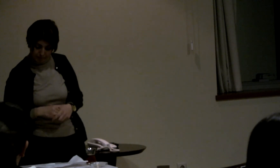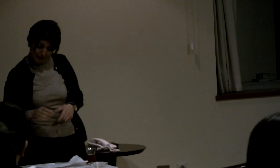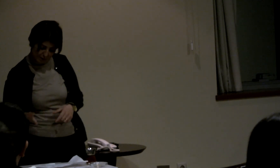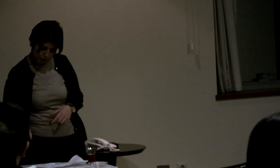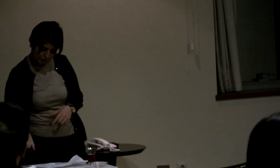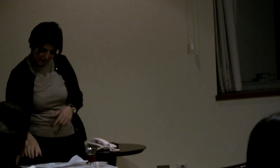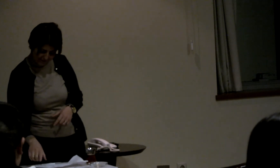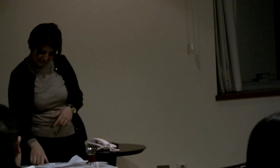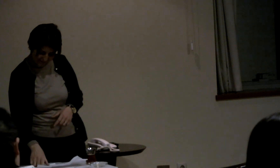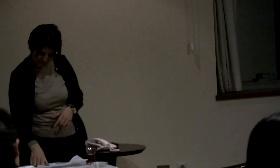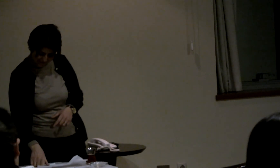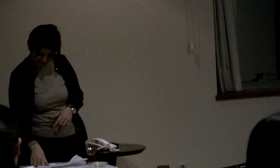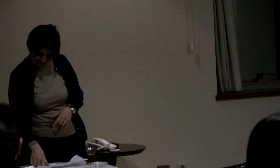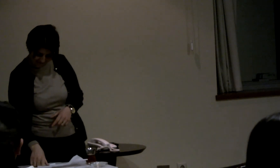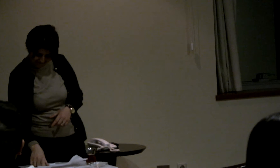Biraz